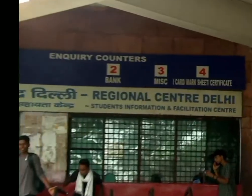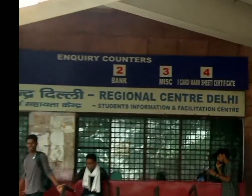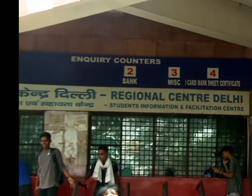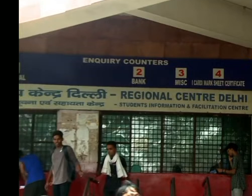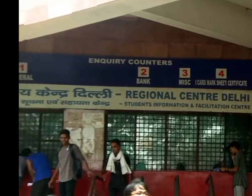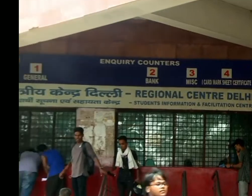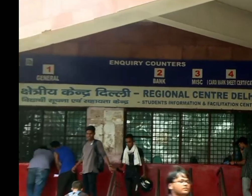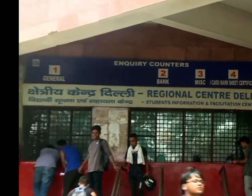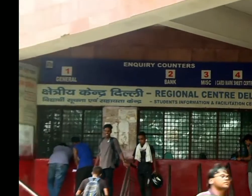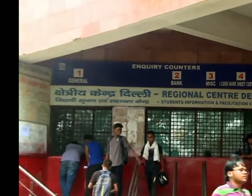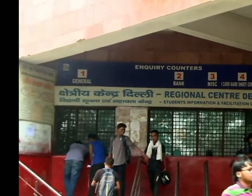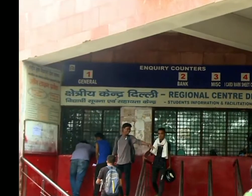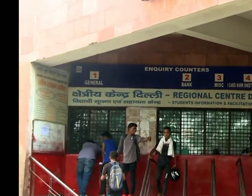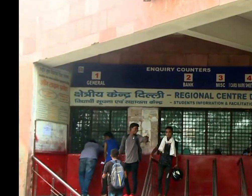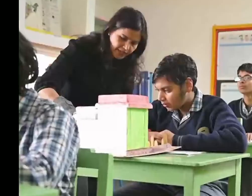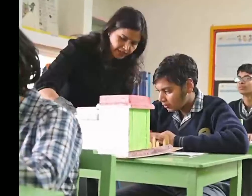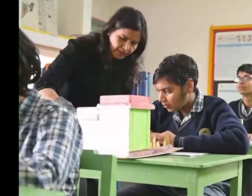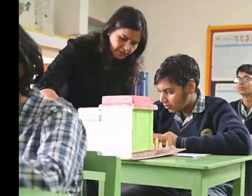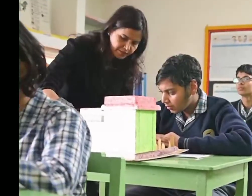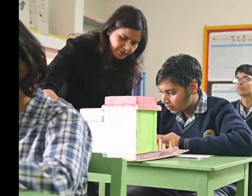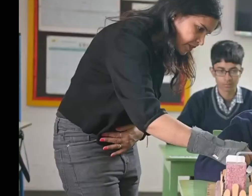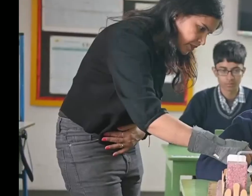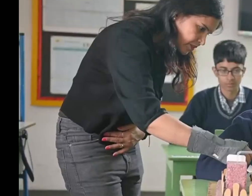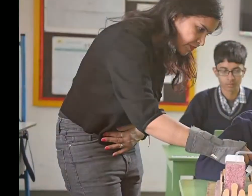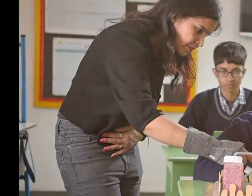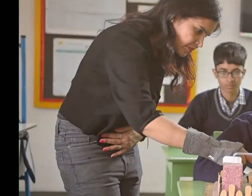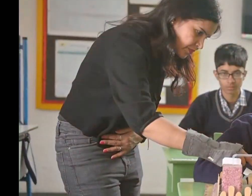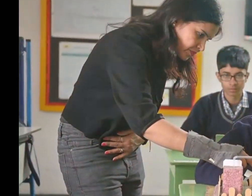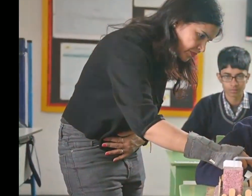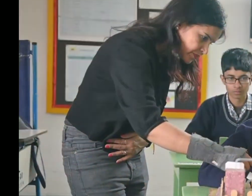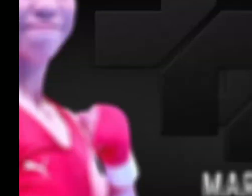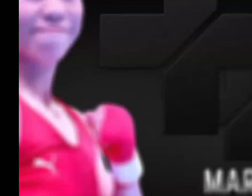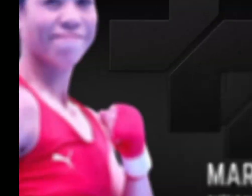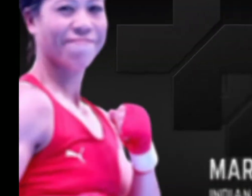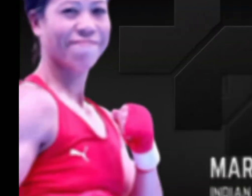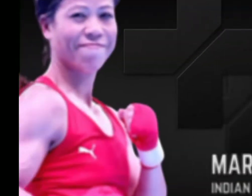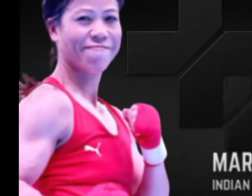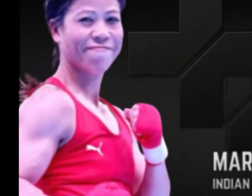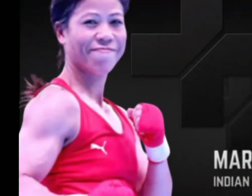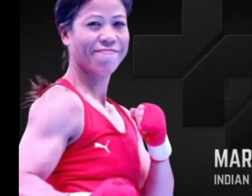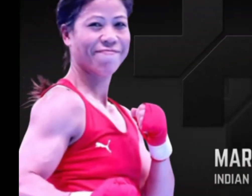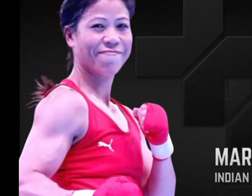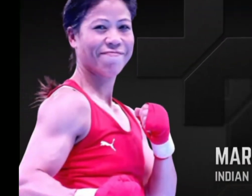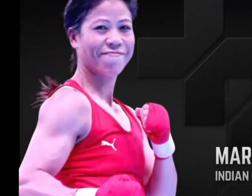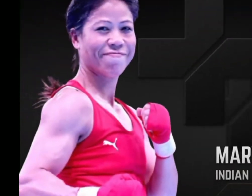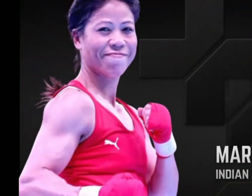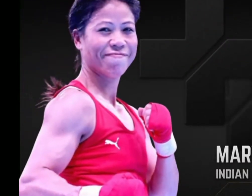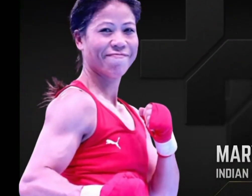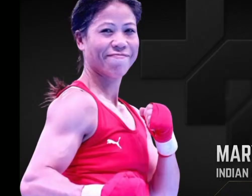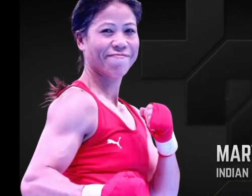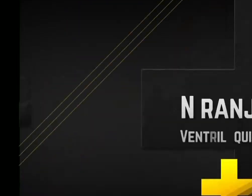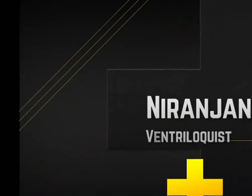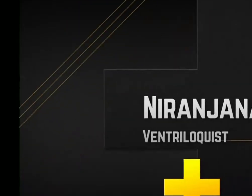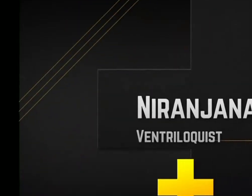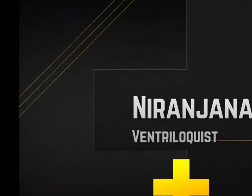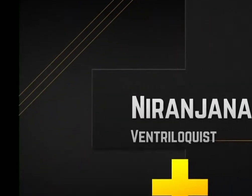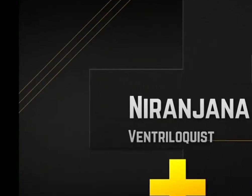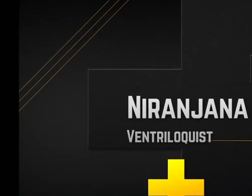मन चाहा केंद्र चुने, हम अपना जीवन स्वयं